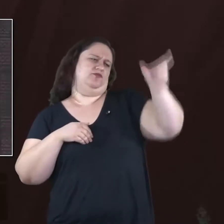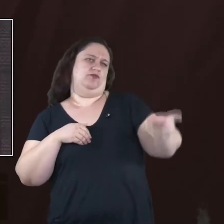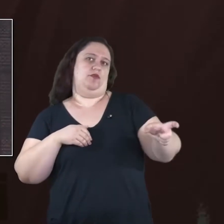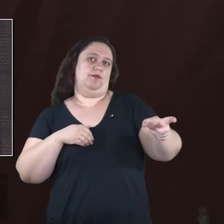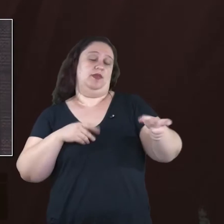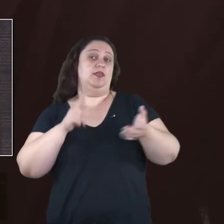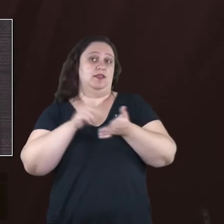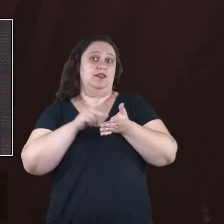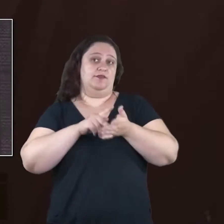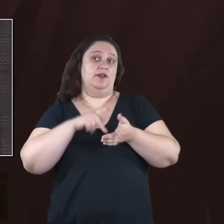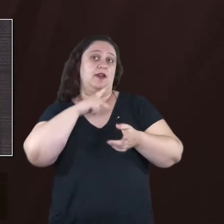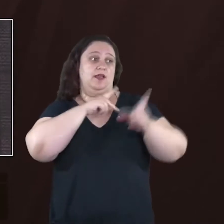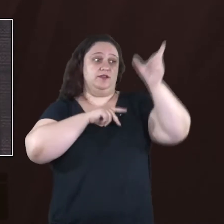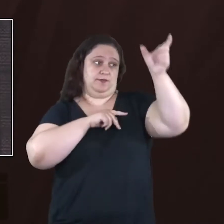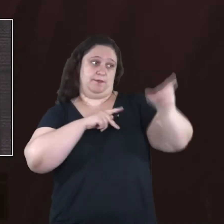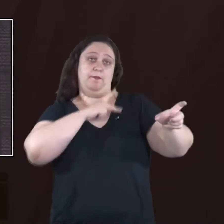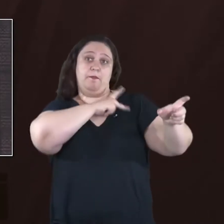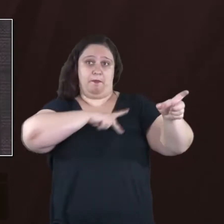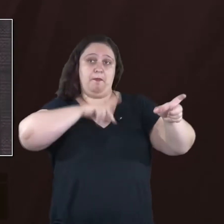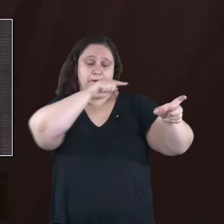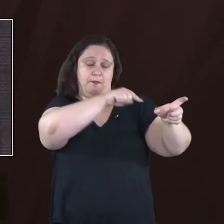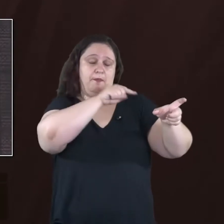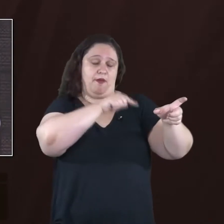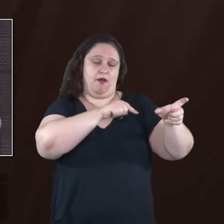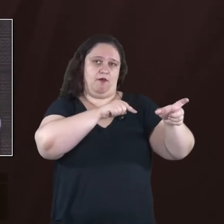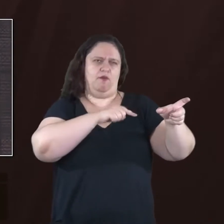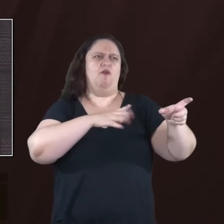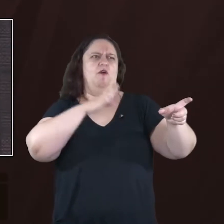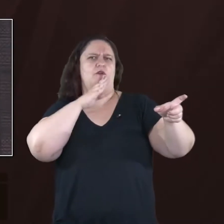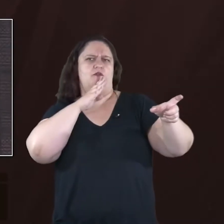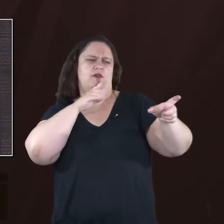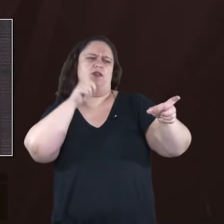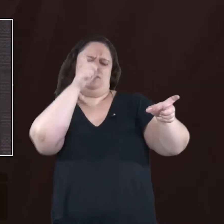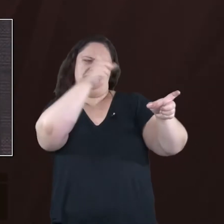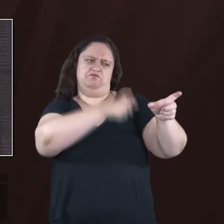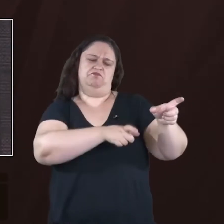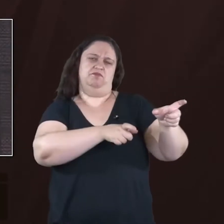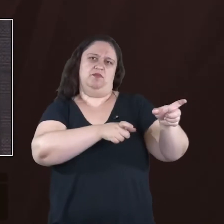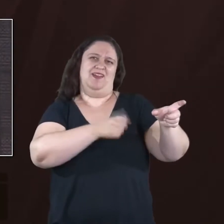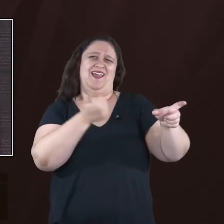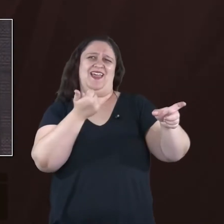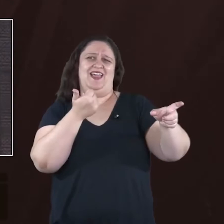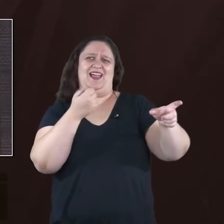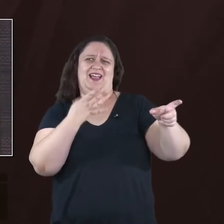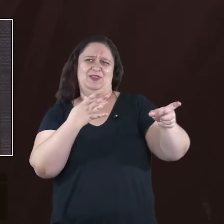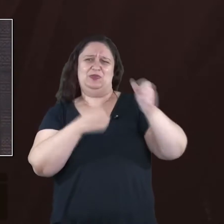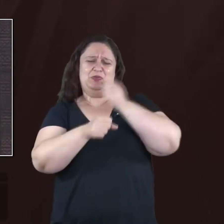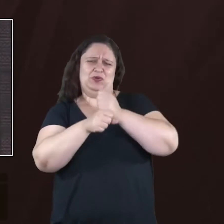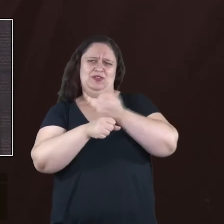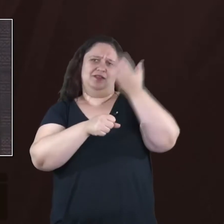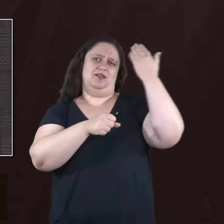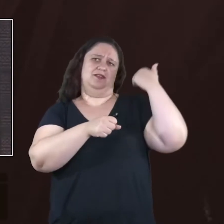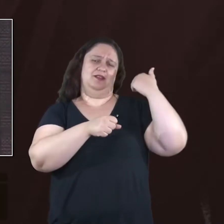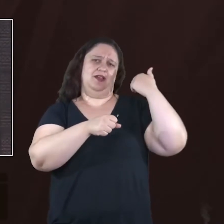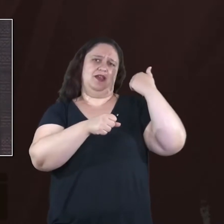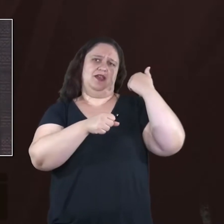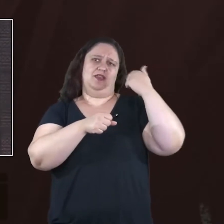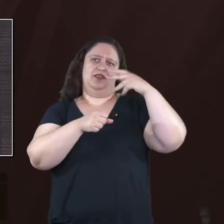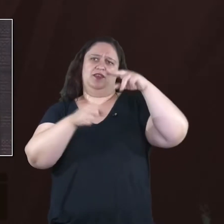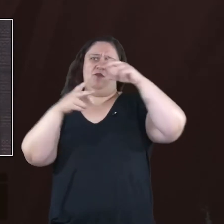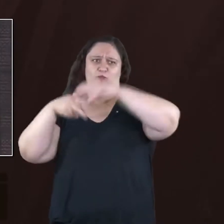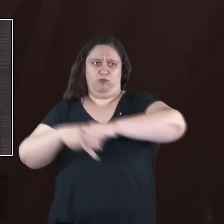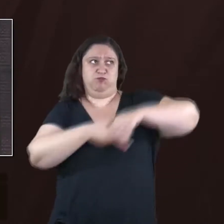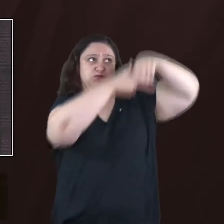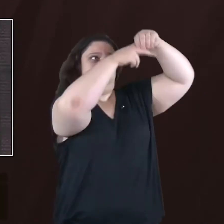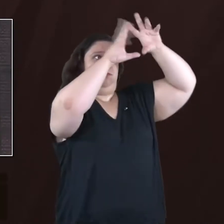mesmo. Conheço um homem em Cristo que há 14 anos foi arrebatado até o terceiro céu, se no corpo ou fora do corpo,